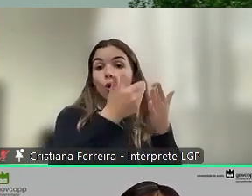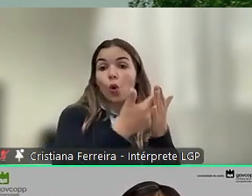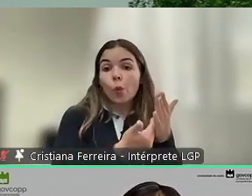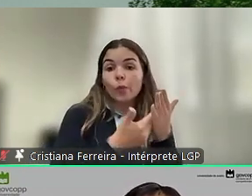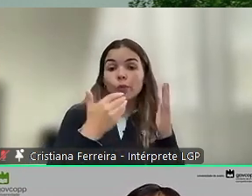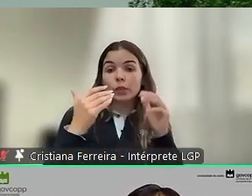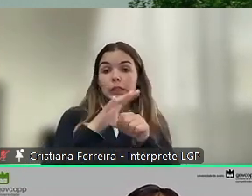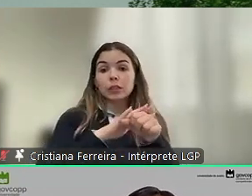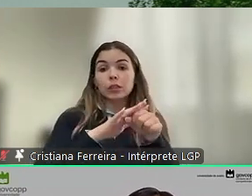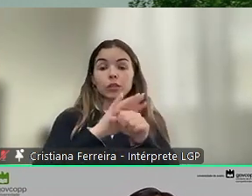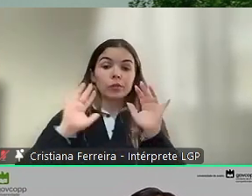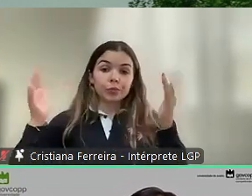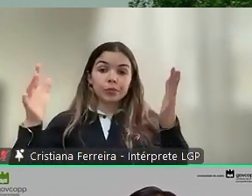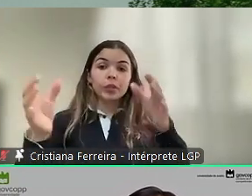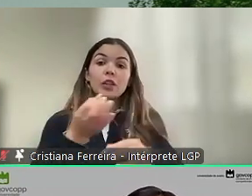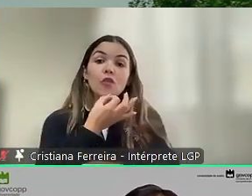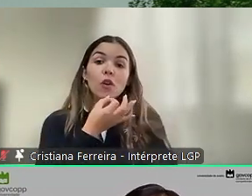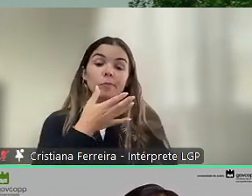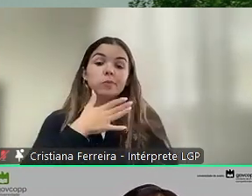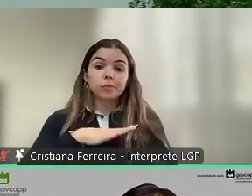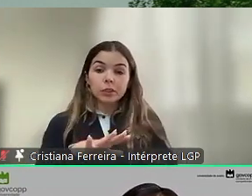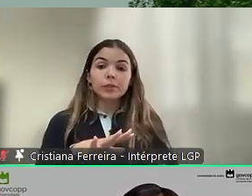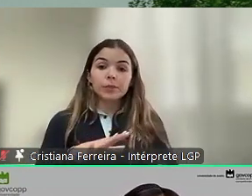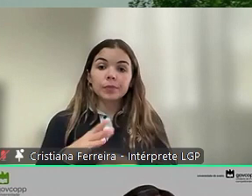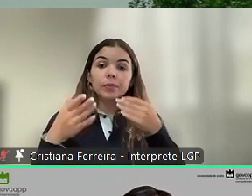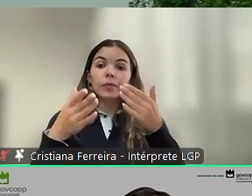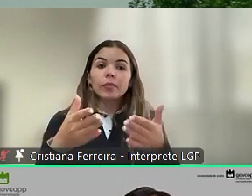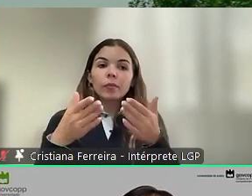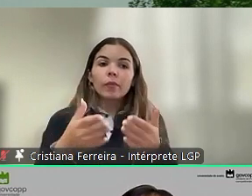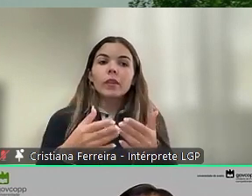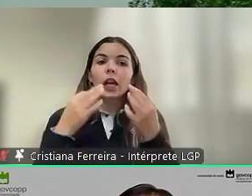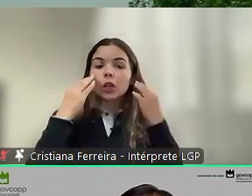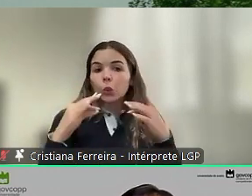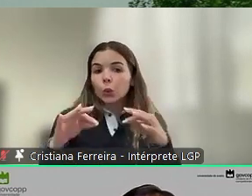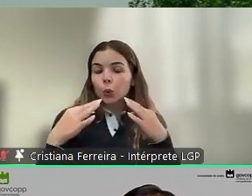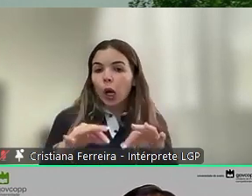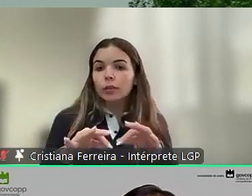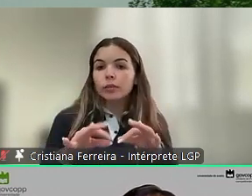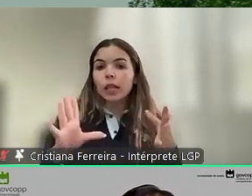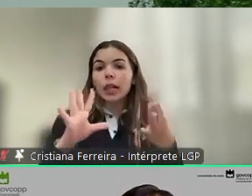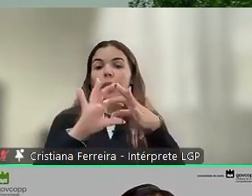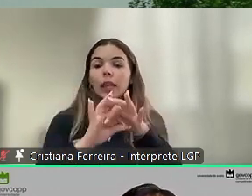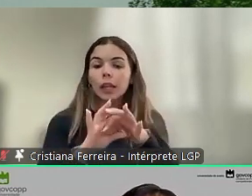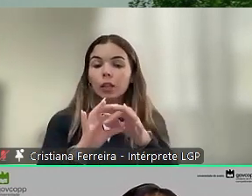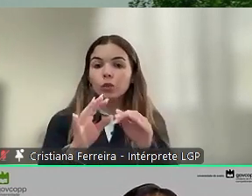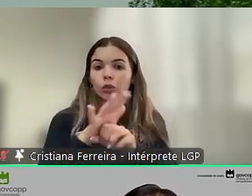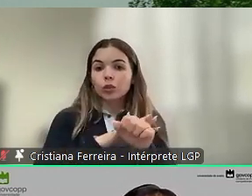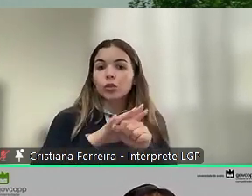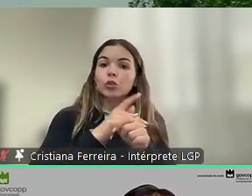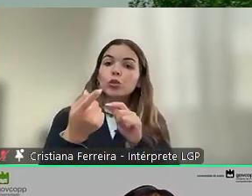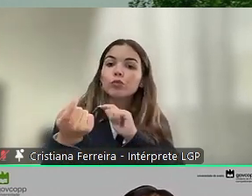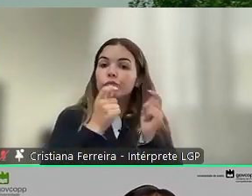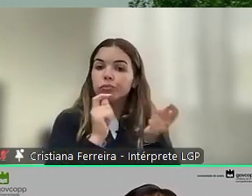ambientais que pretendem abordar, exatamente uma contribuição muito substantiva sobre as questões que são discutidas